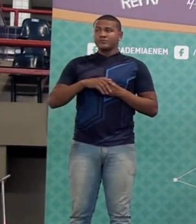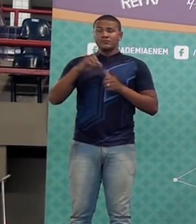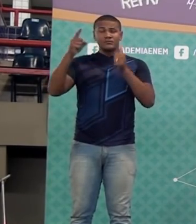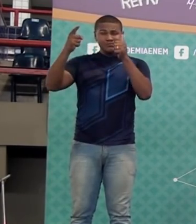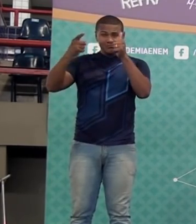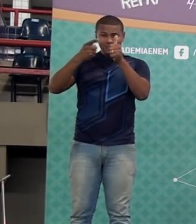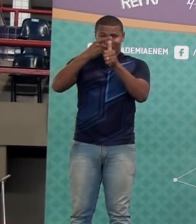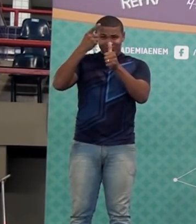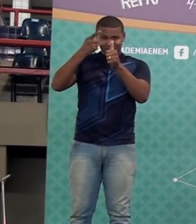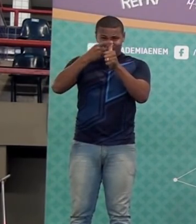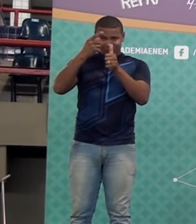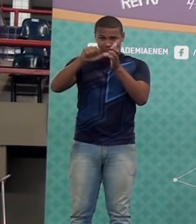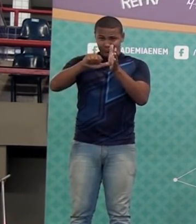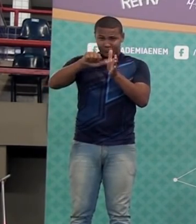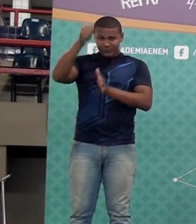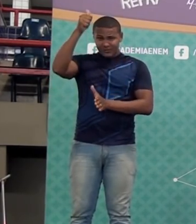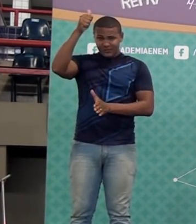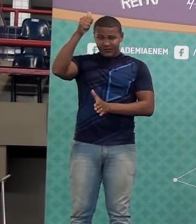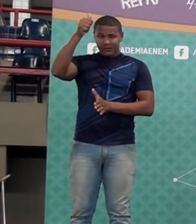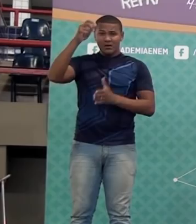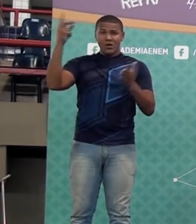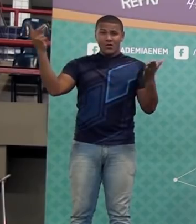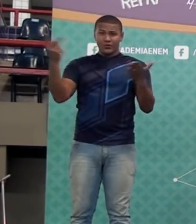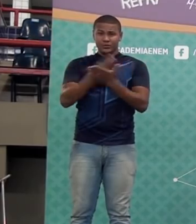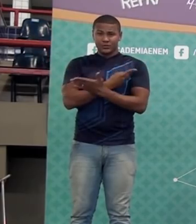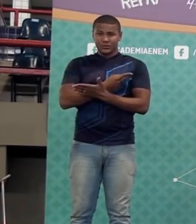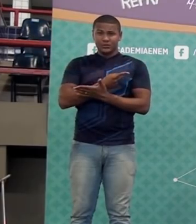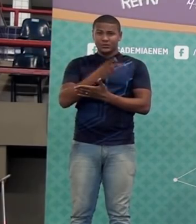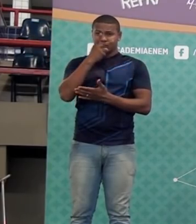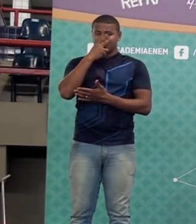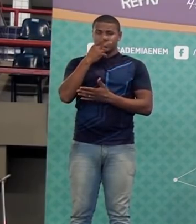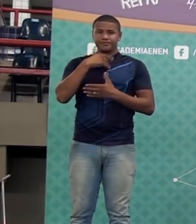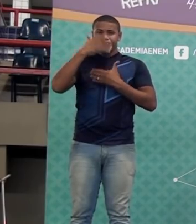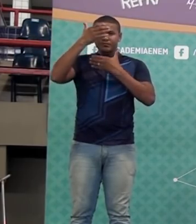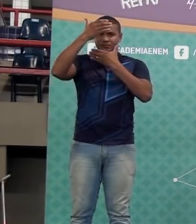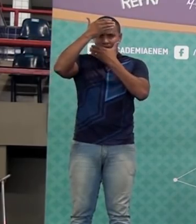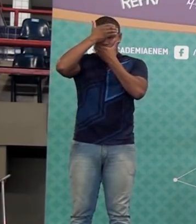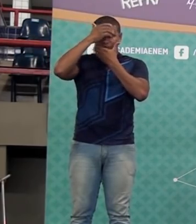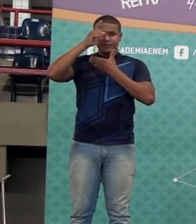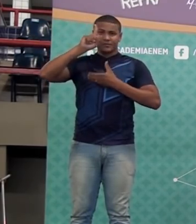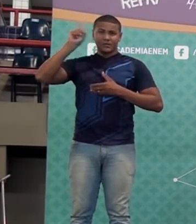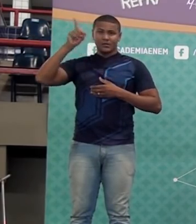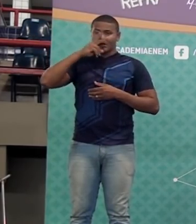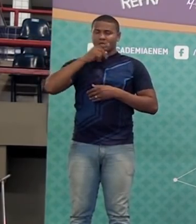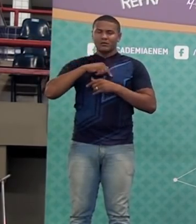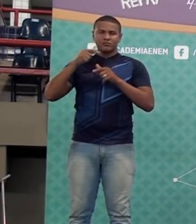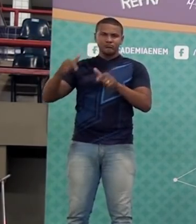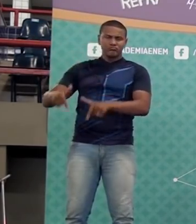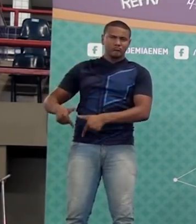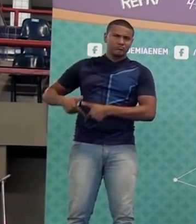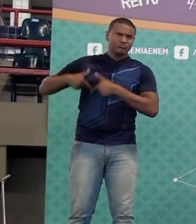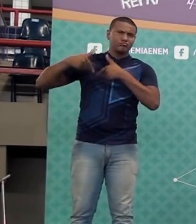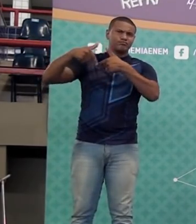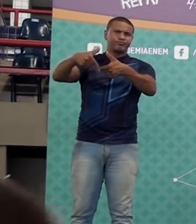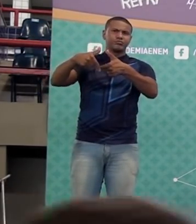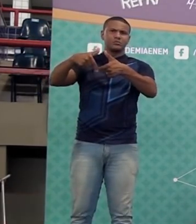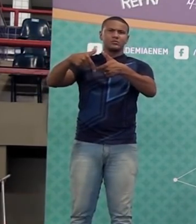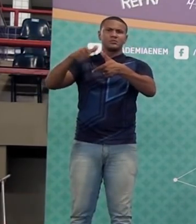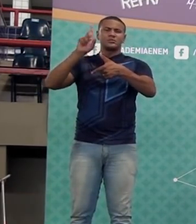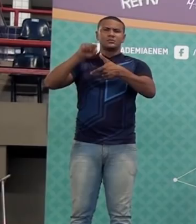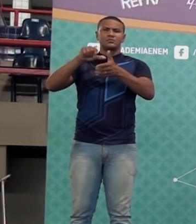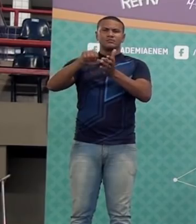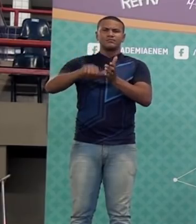grande revolução islâmica, fundamentalista, que é o marco inicial desse mundo que a gente